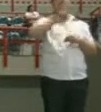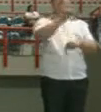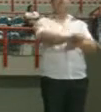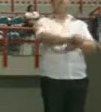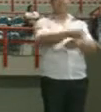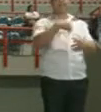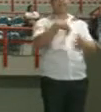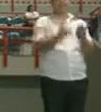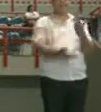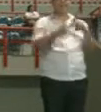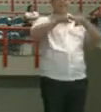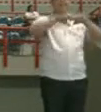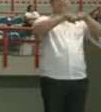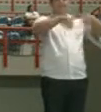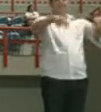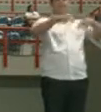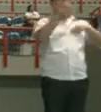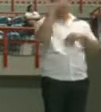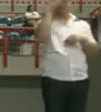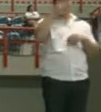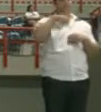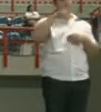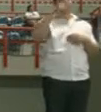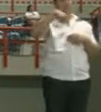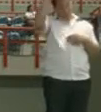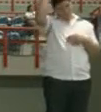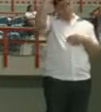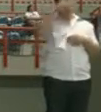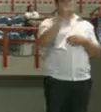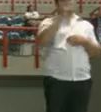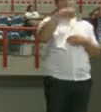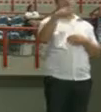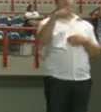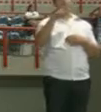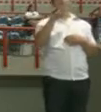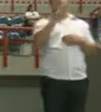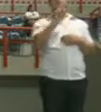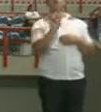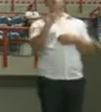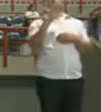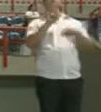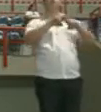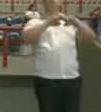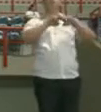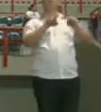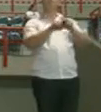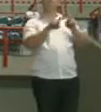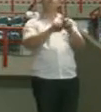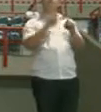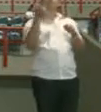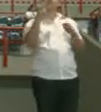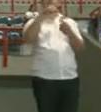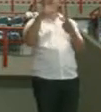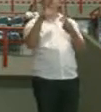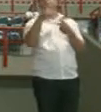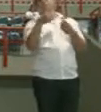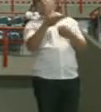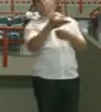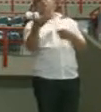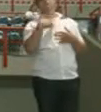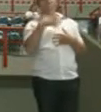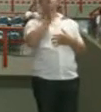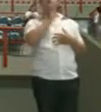de apoiar o reinado de Dom Pedro II. Esse é um dos fatores, com outros dois que vocês também já